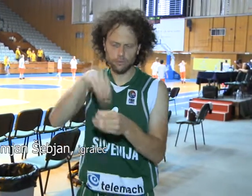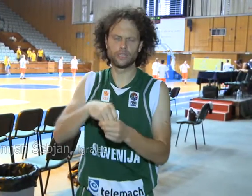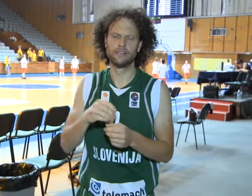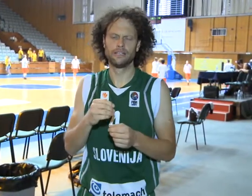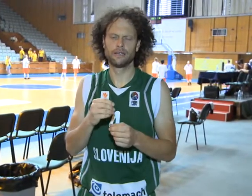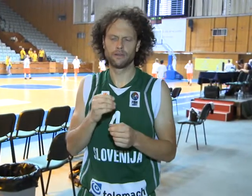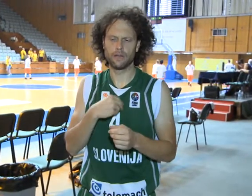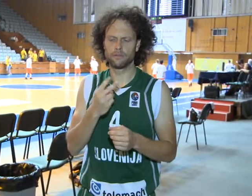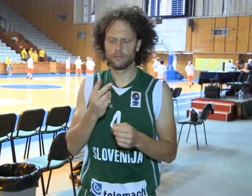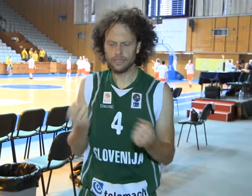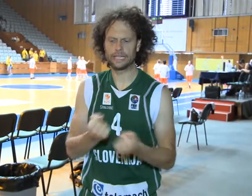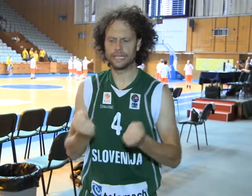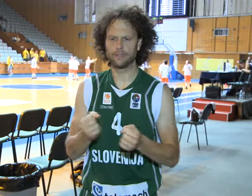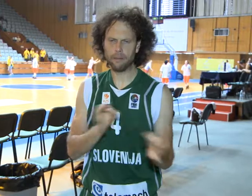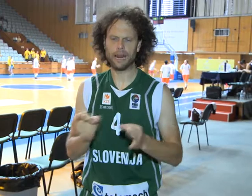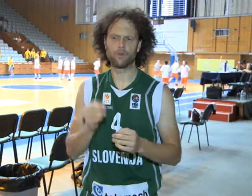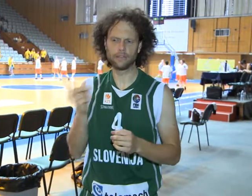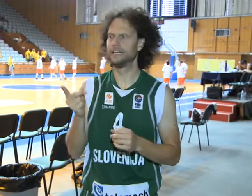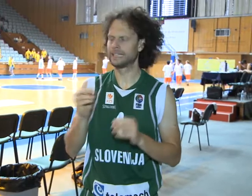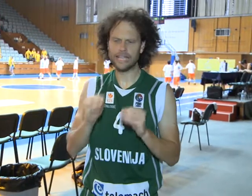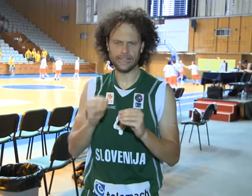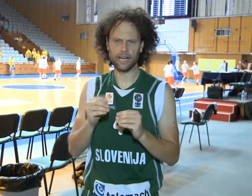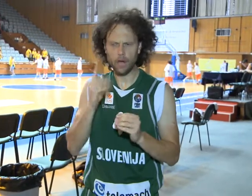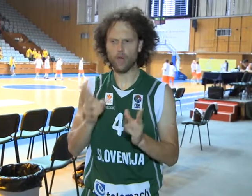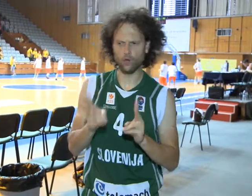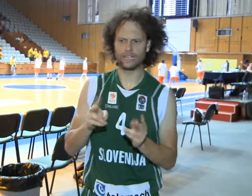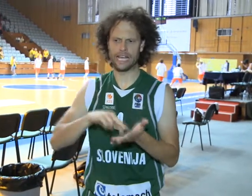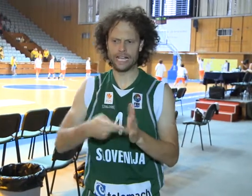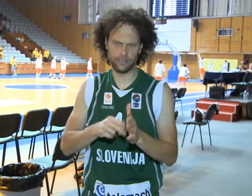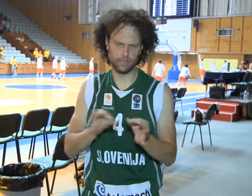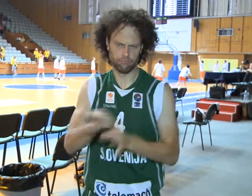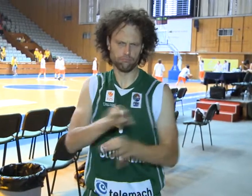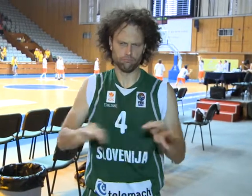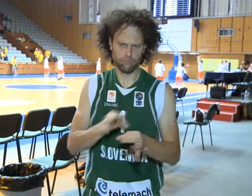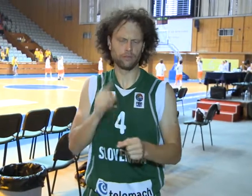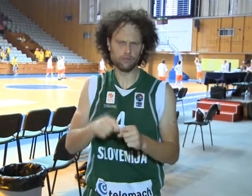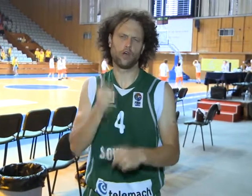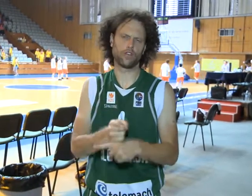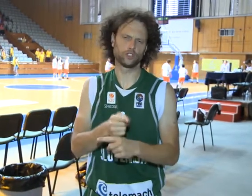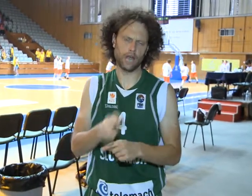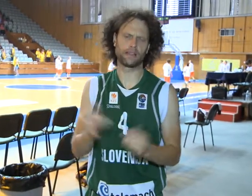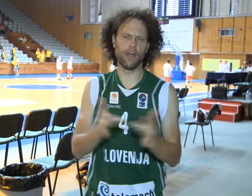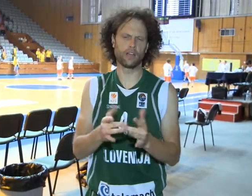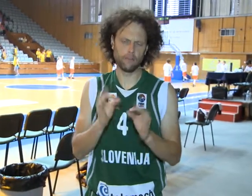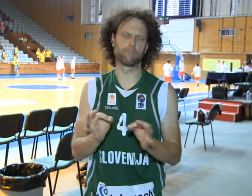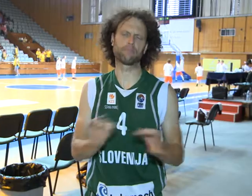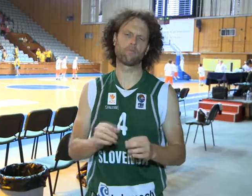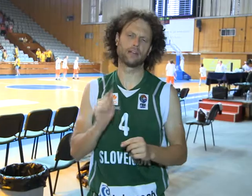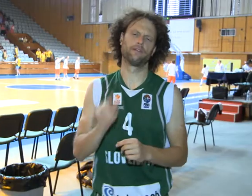Zdaj imamo 2 dneva prosta do prve tekme, vendar smo se tudi dogovorili, da imamo treninge in